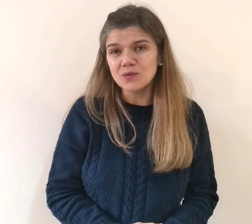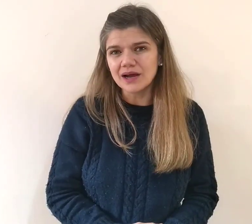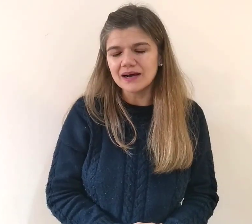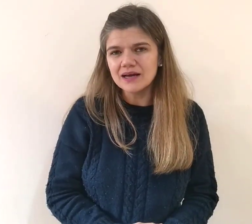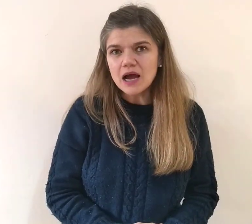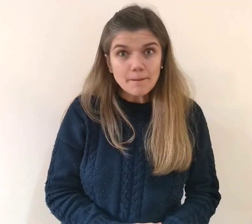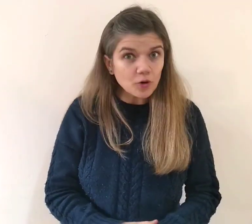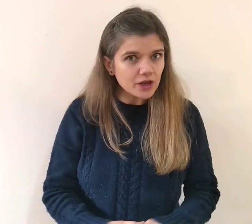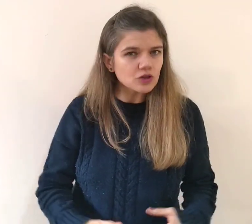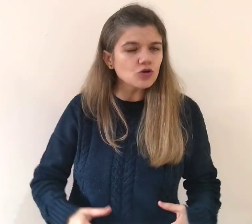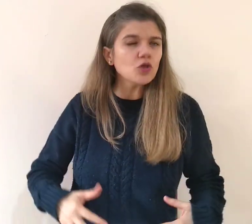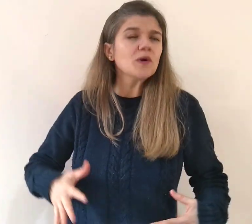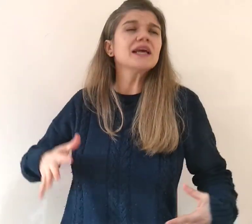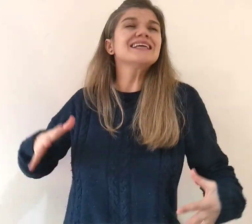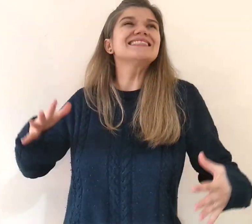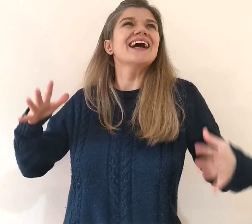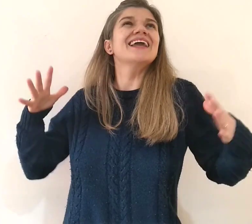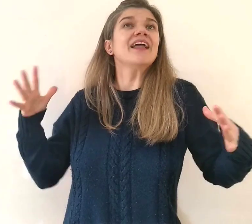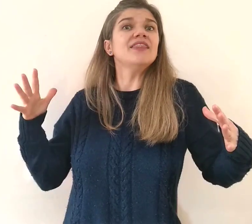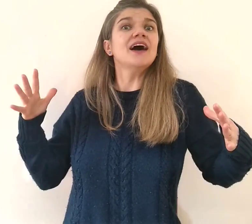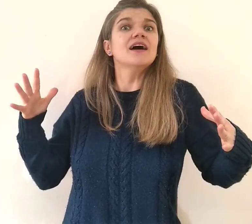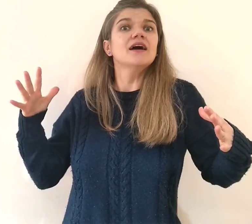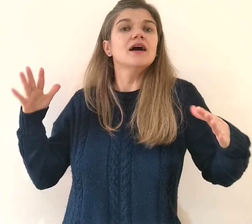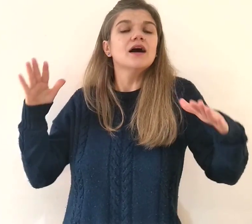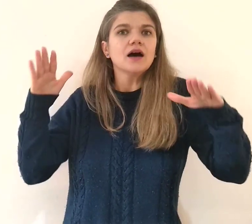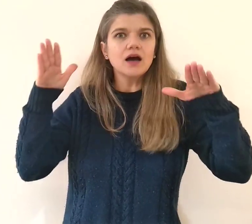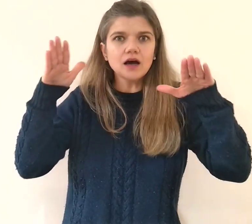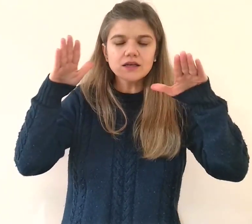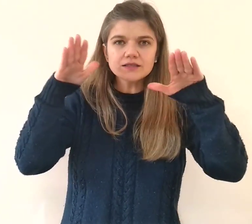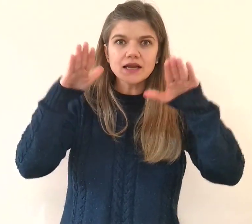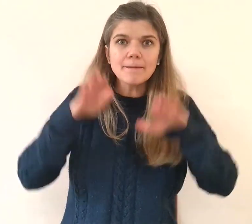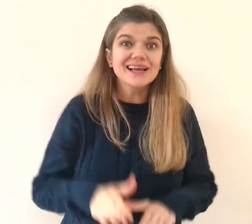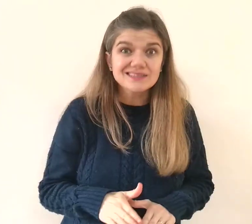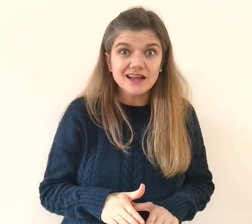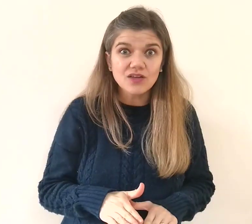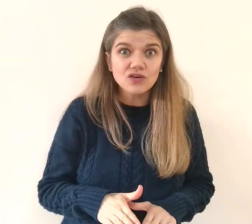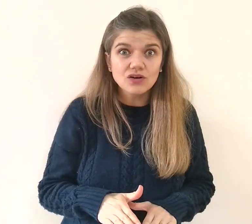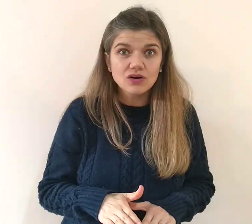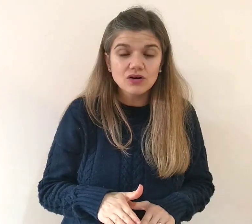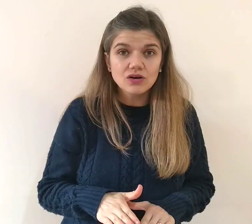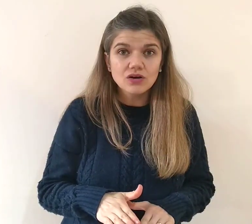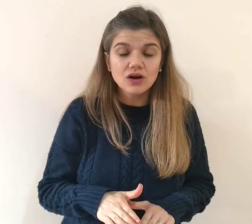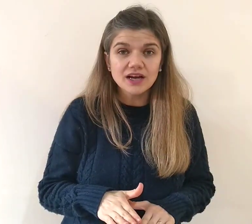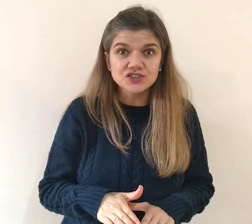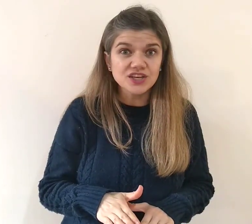nunca, porque todo el que se agranda será aplastado,